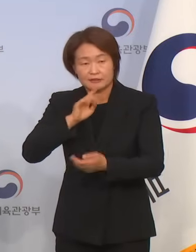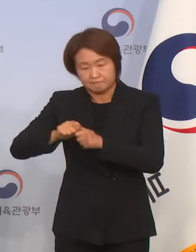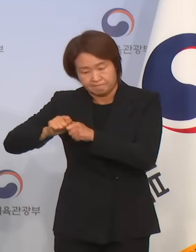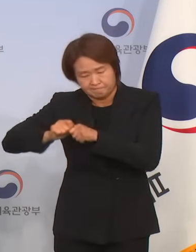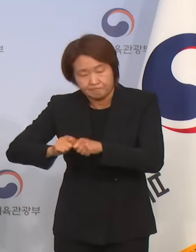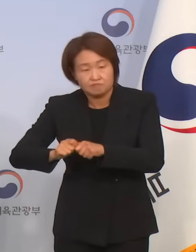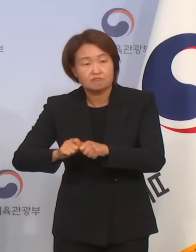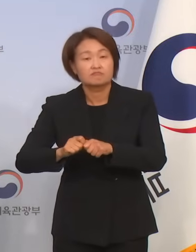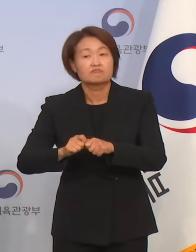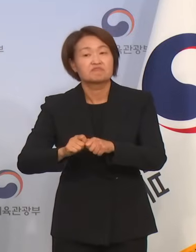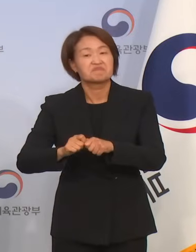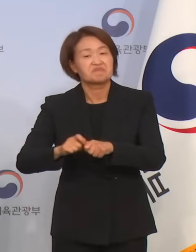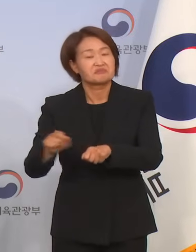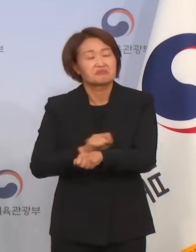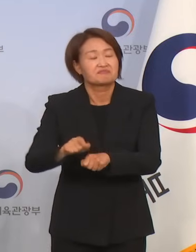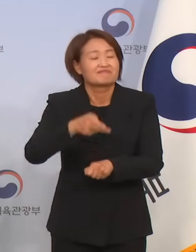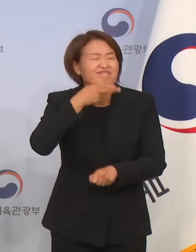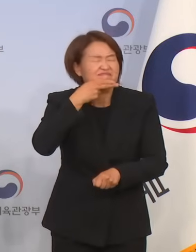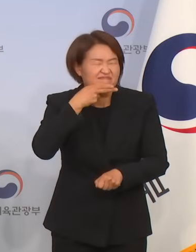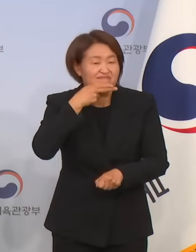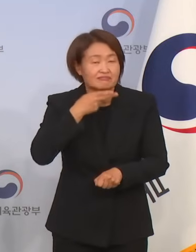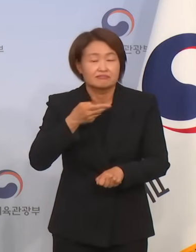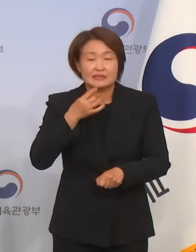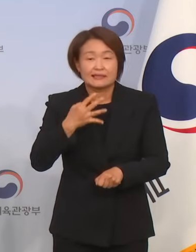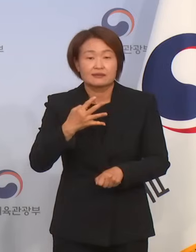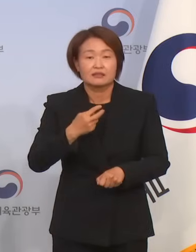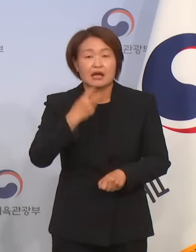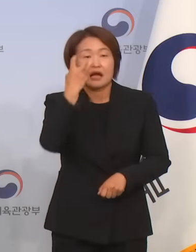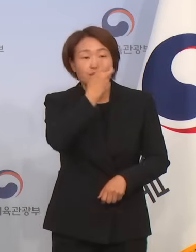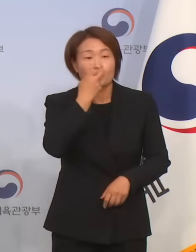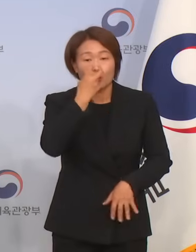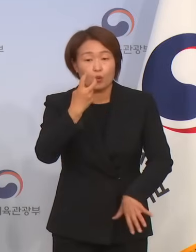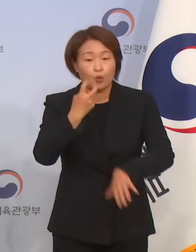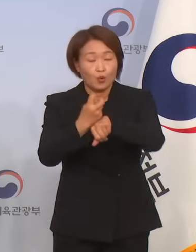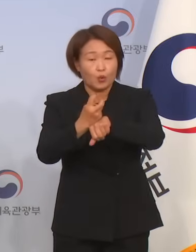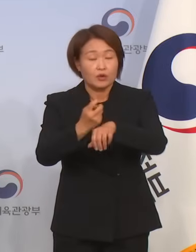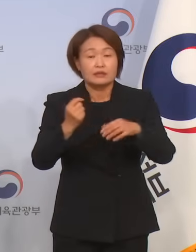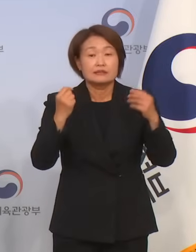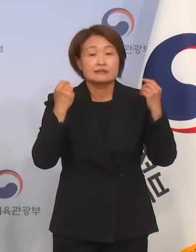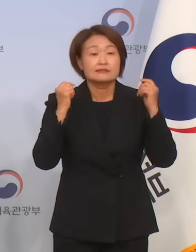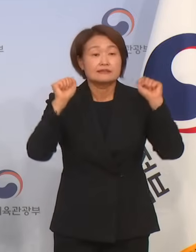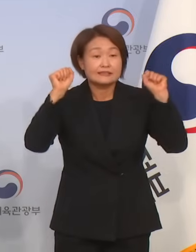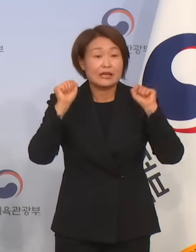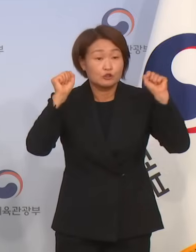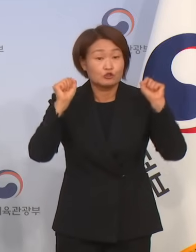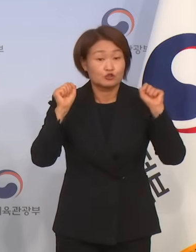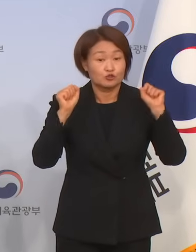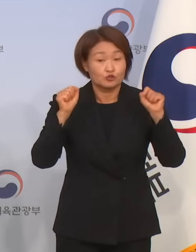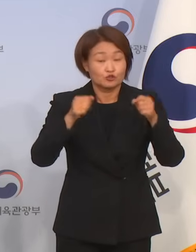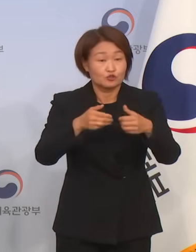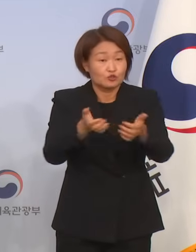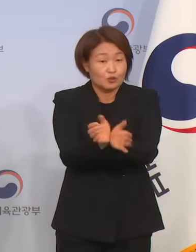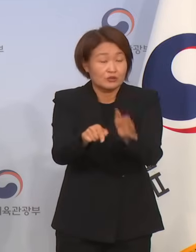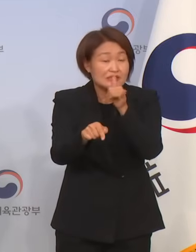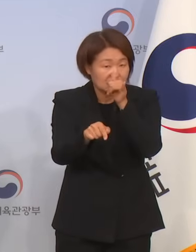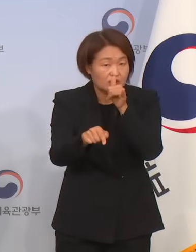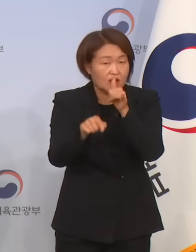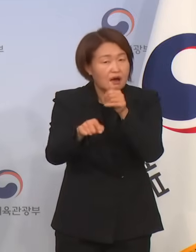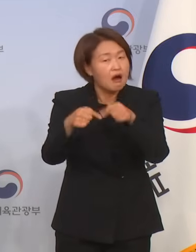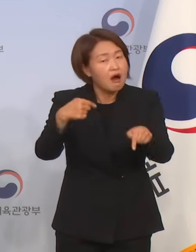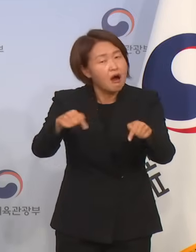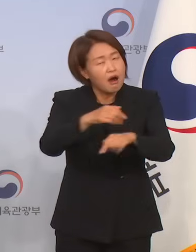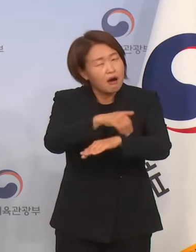감사 차원에서 할 수 있는 건 없지만 그 감독 부서인 체육국에서 여러 가지 정책 수단이 있습니다. 그리고